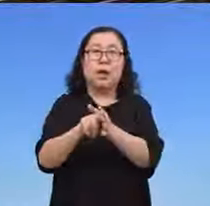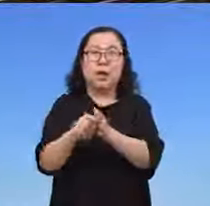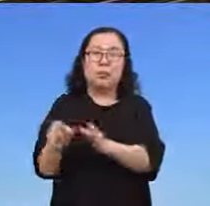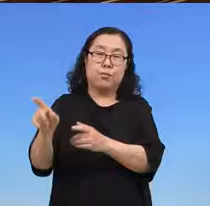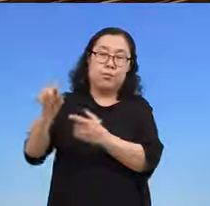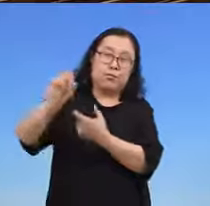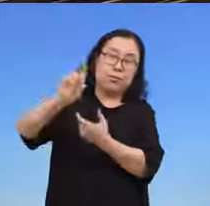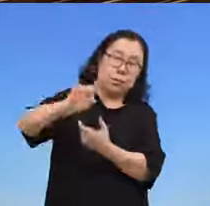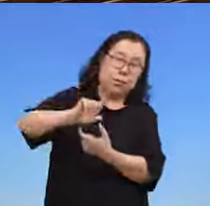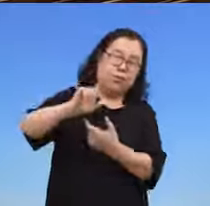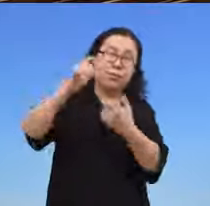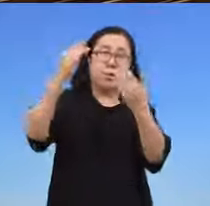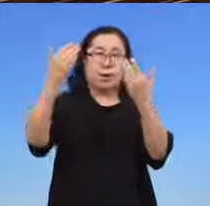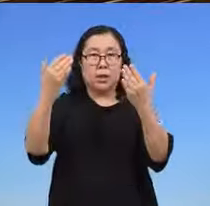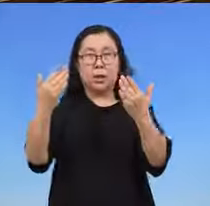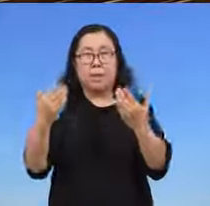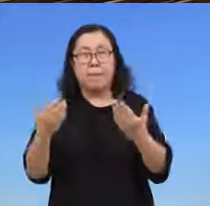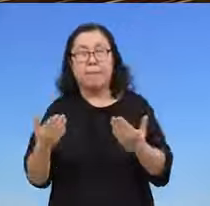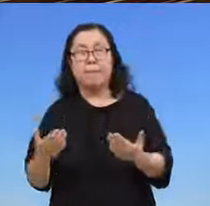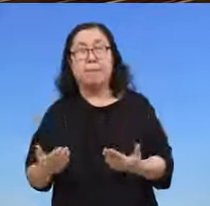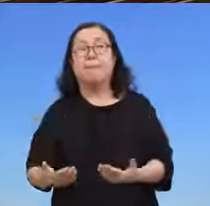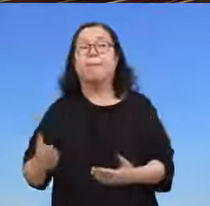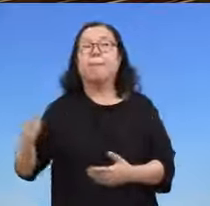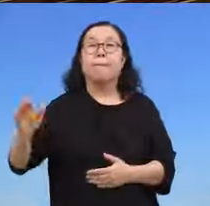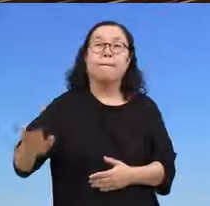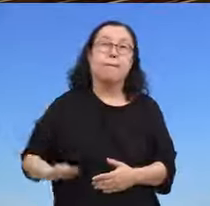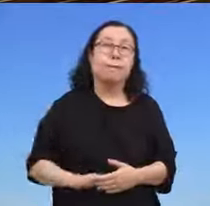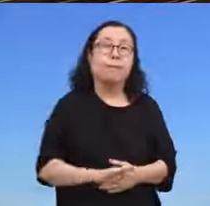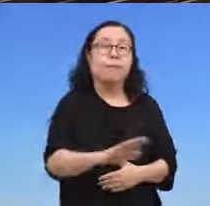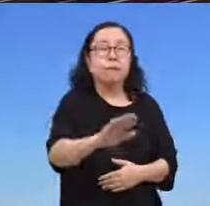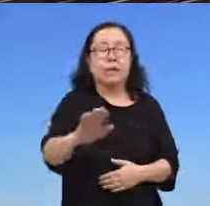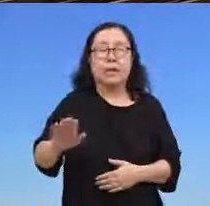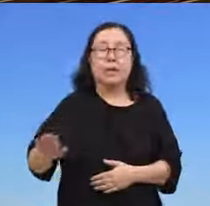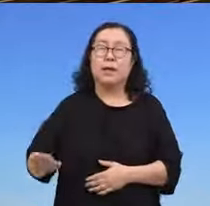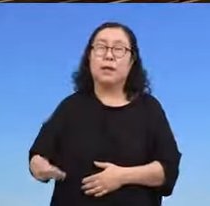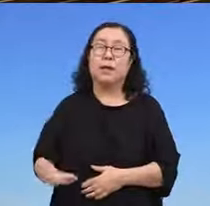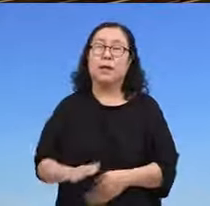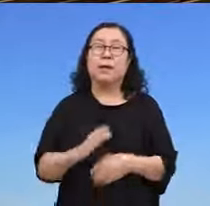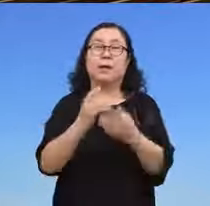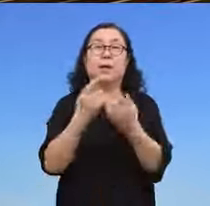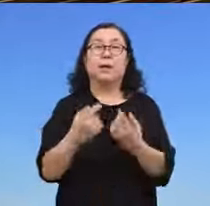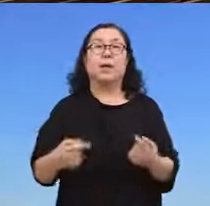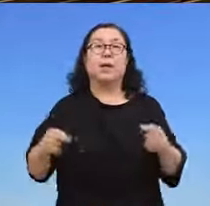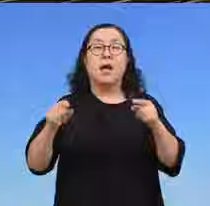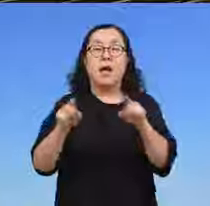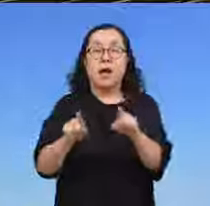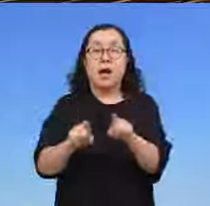우리 다시 한번 고백합니다. 우리 함께 기도해.